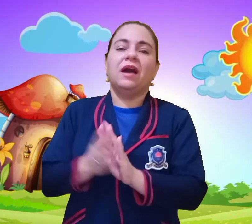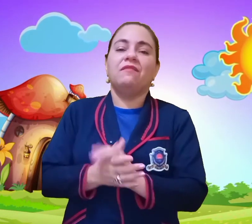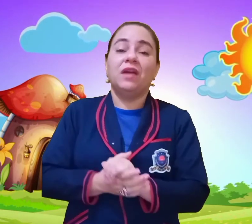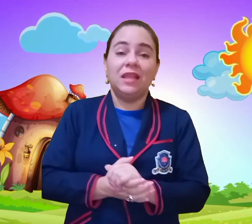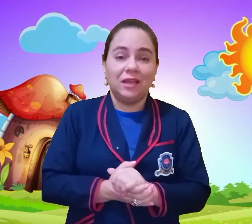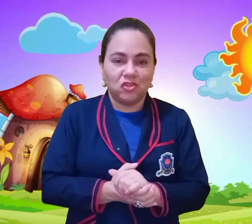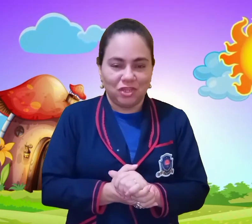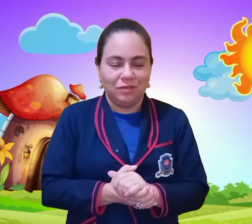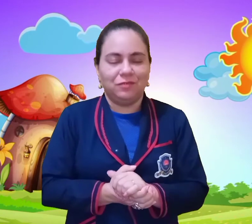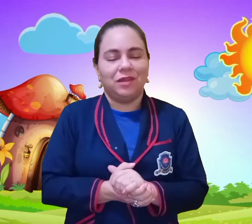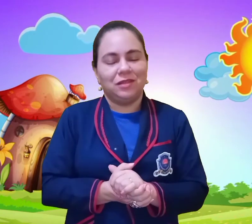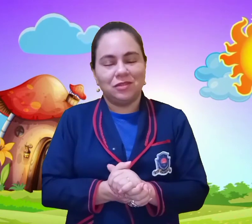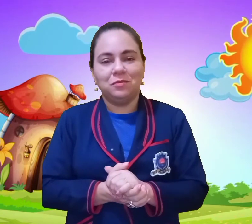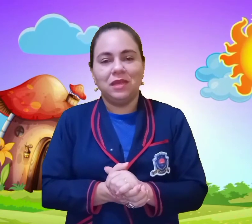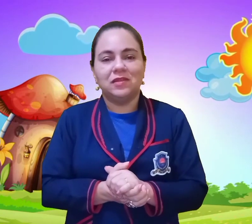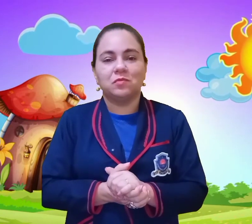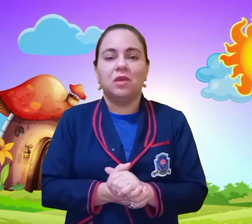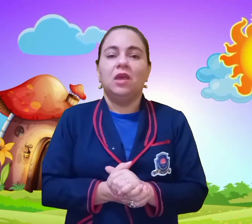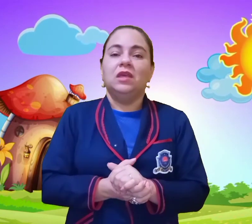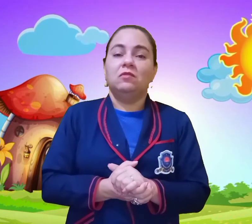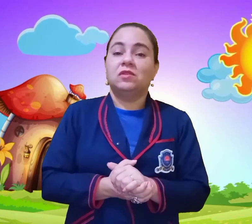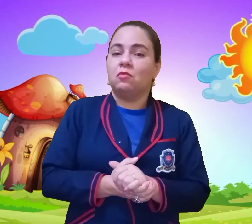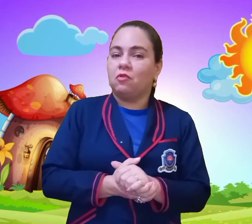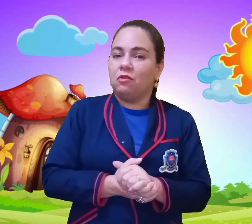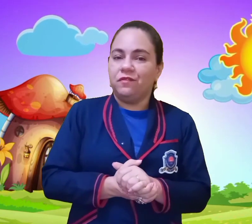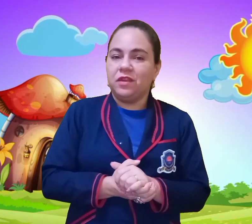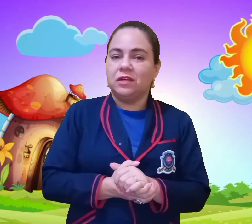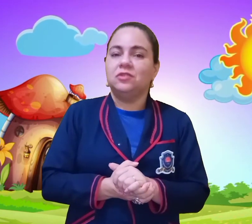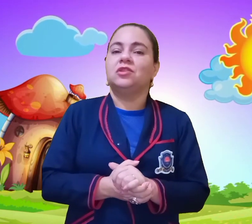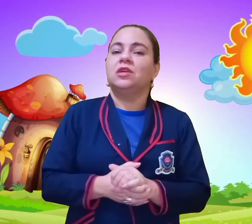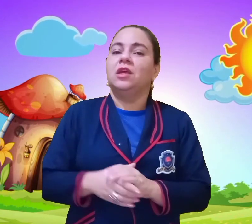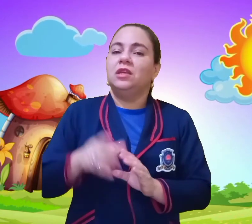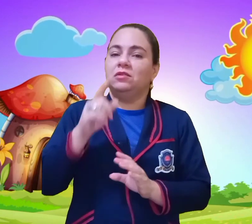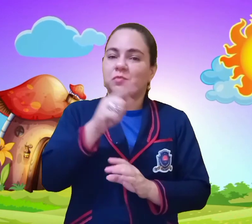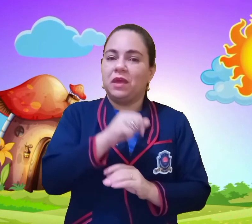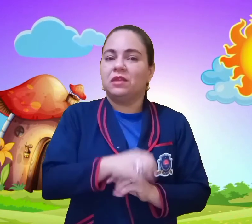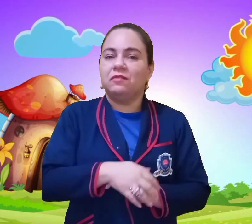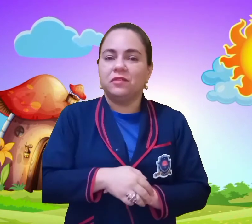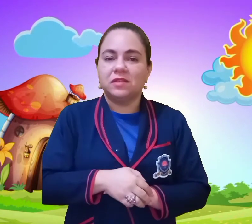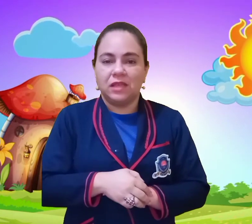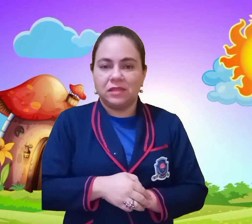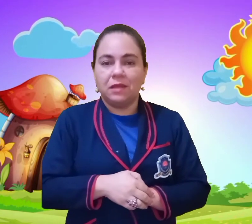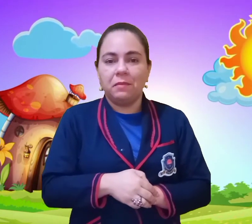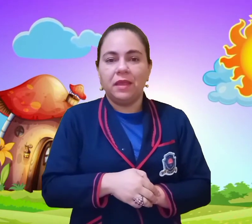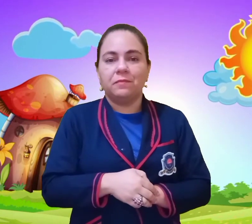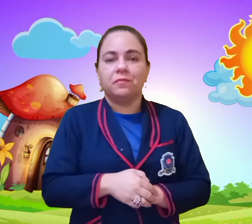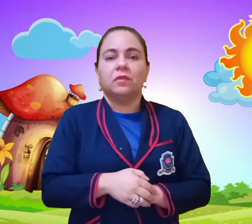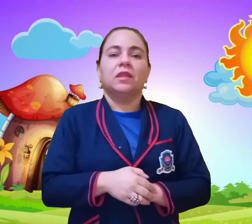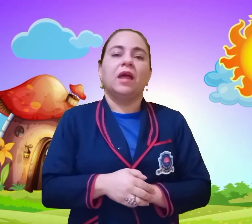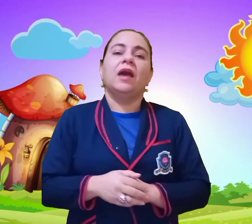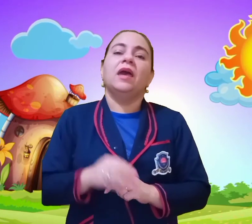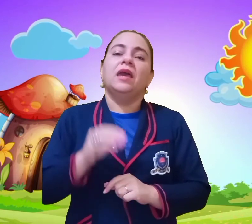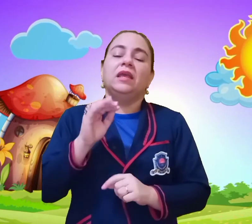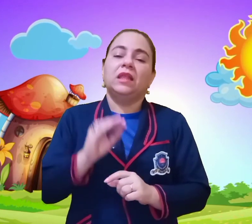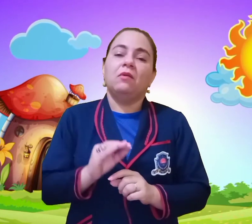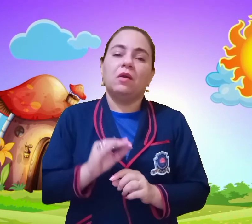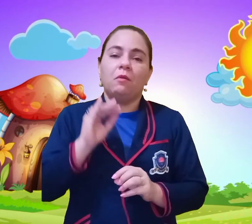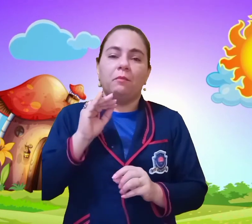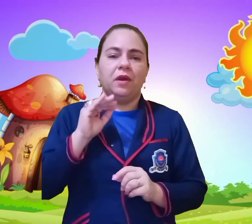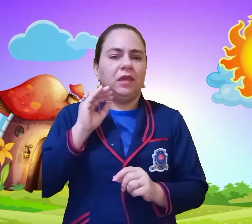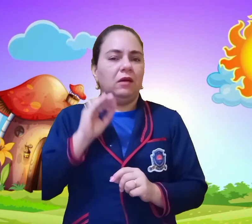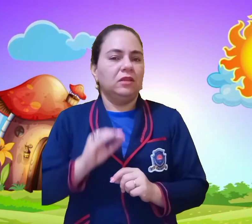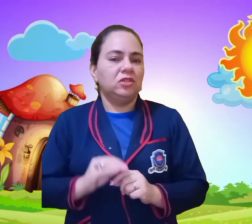para avaliação, tá? Na próxima semana, como vocês já sabem, né, nós vamos estar trabalhando aí